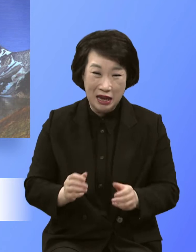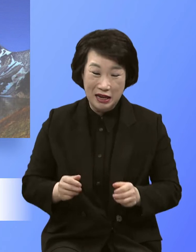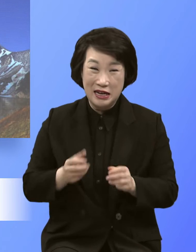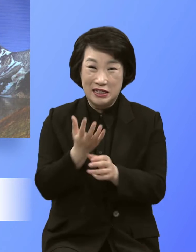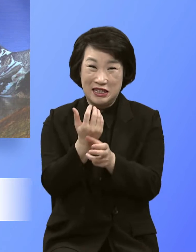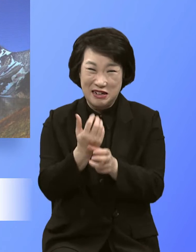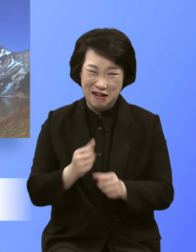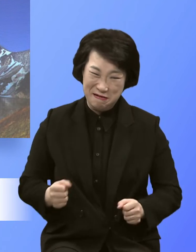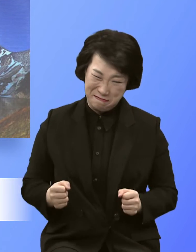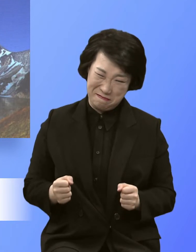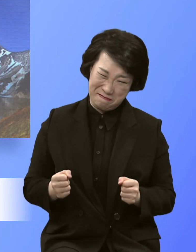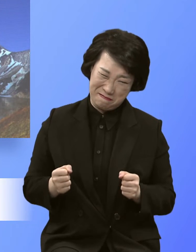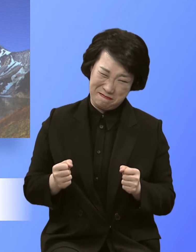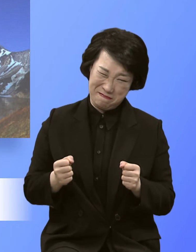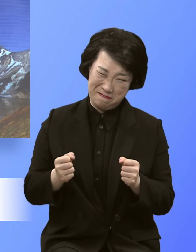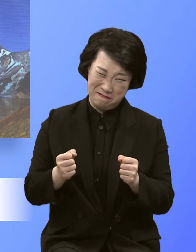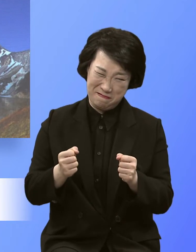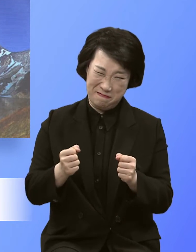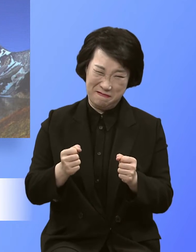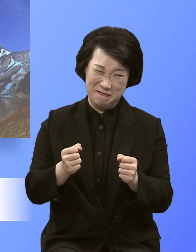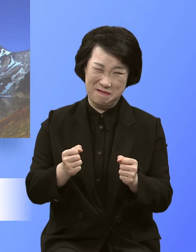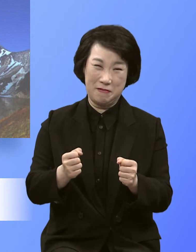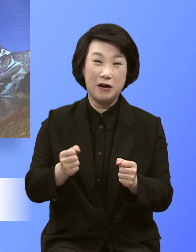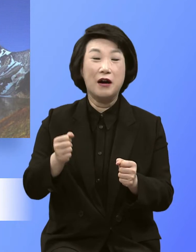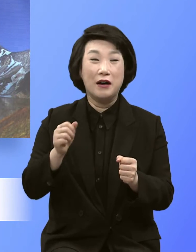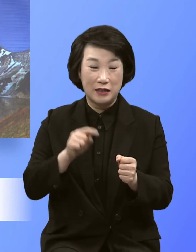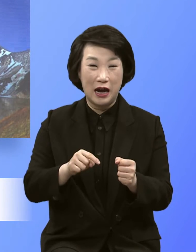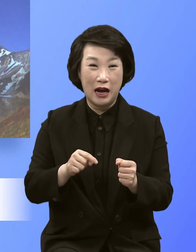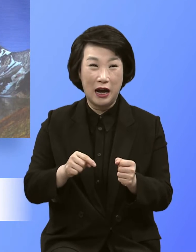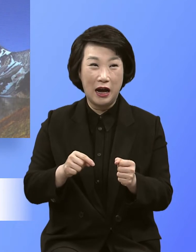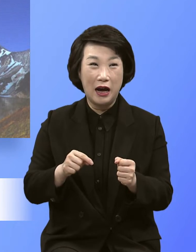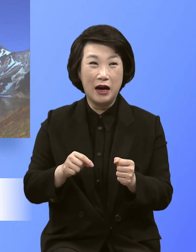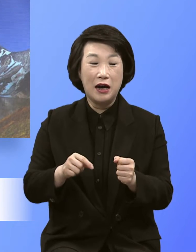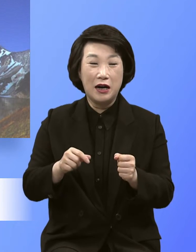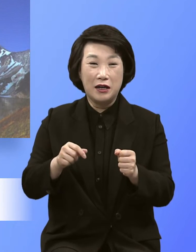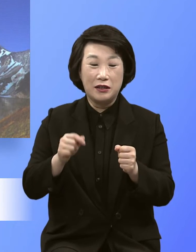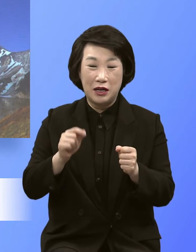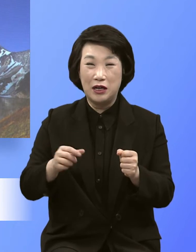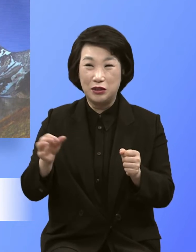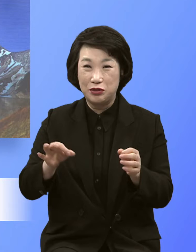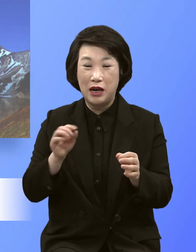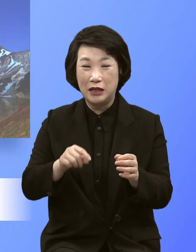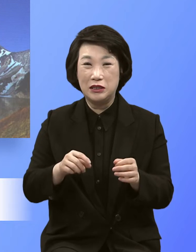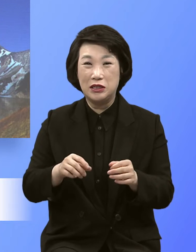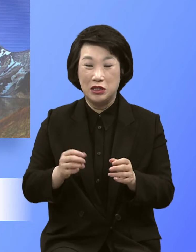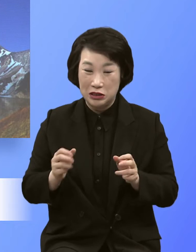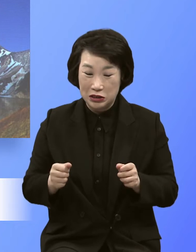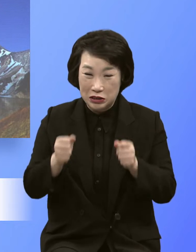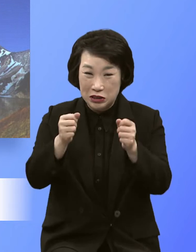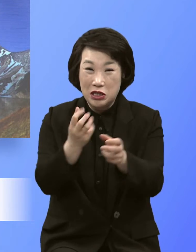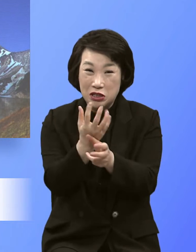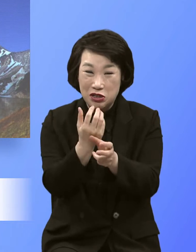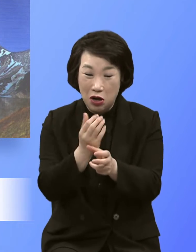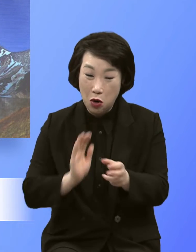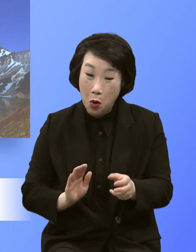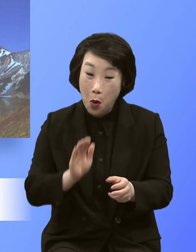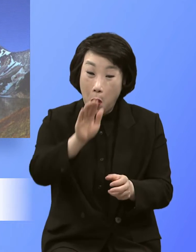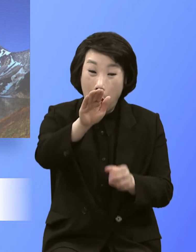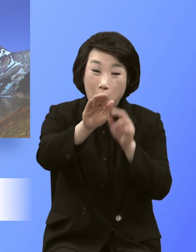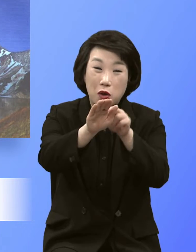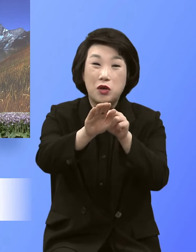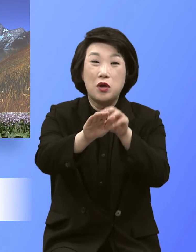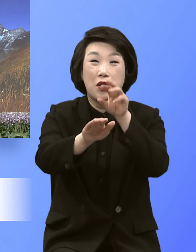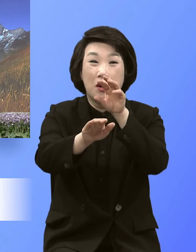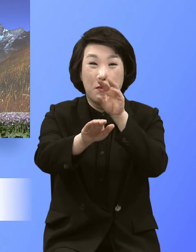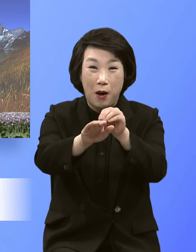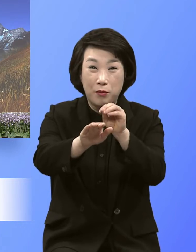올라갑니다. 가다가 운전 시험 치는 시험관이 여기 수답하고 서세요. 그럼